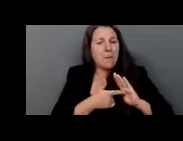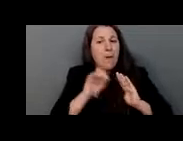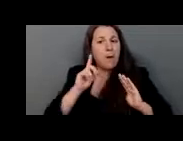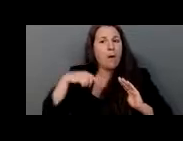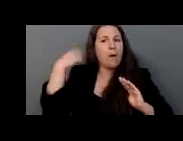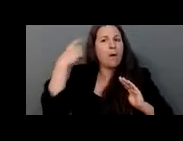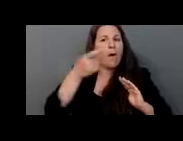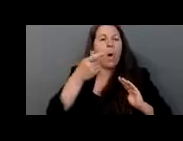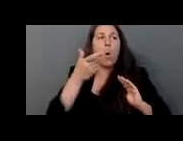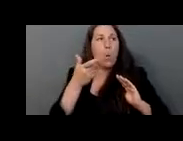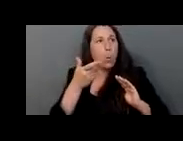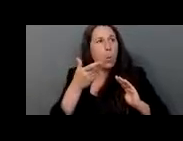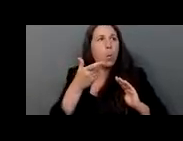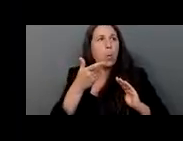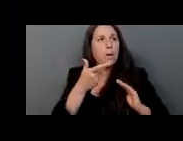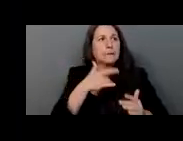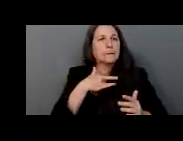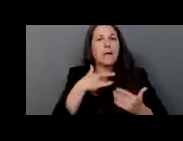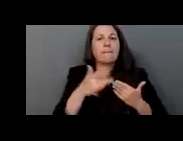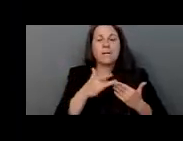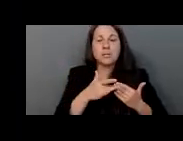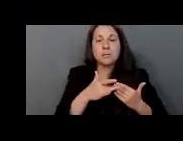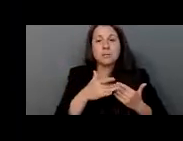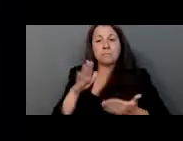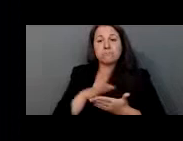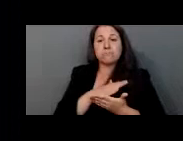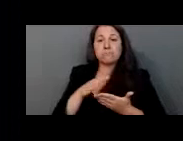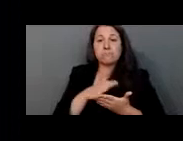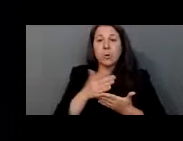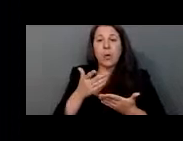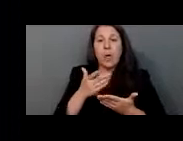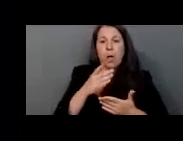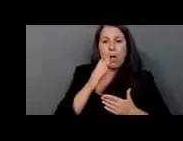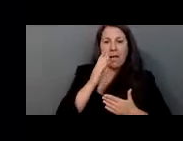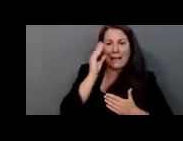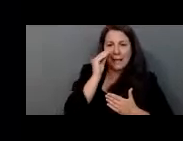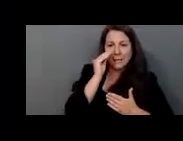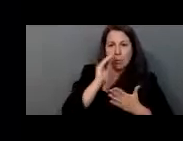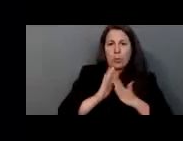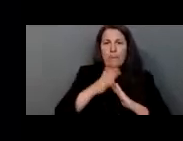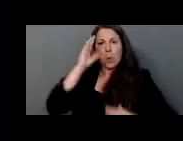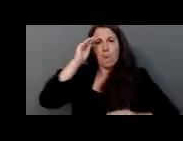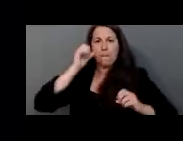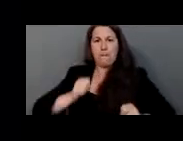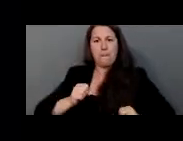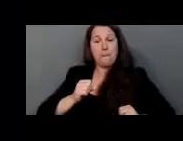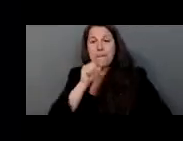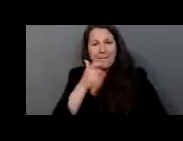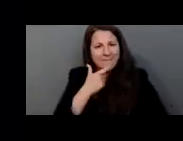n'en est rien. Cet air est un moment marquant pour lui. Il passe du garçon à l'homme qui réalise que tout n'est pas rose.